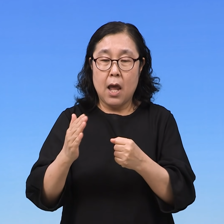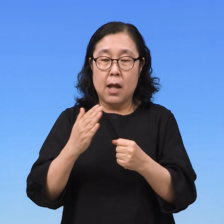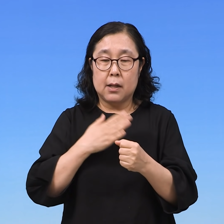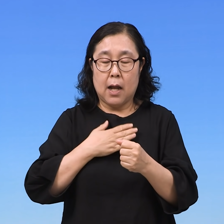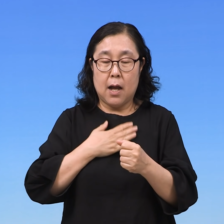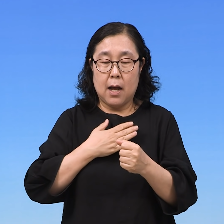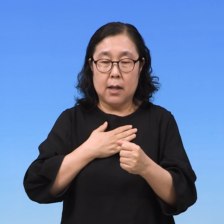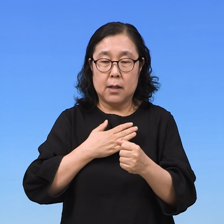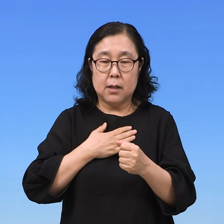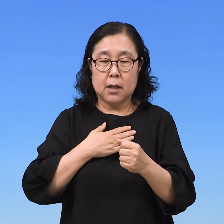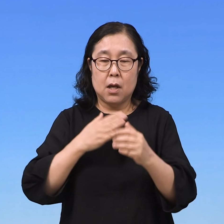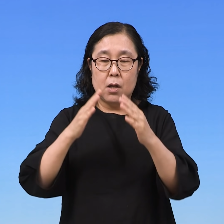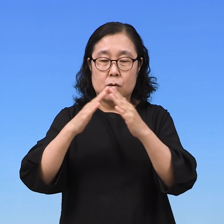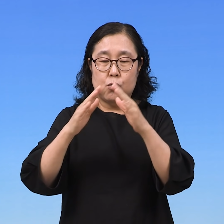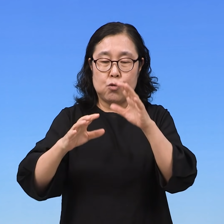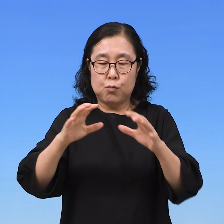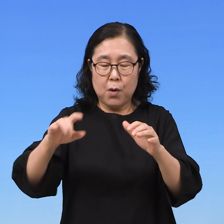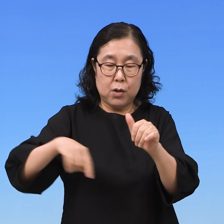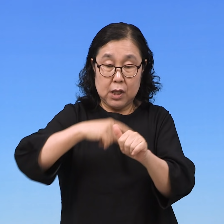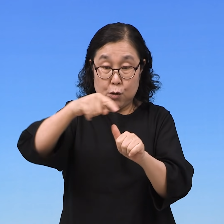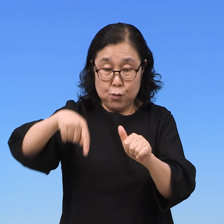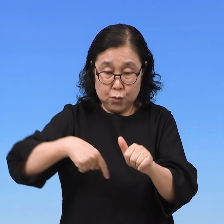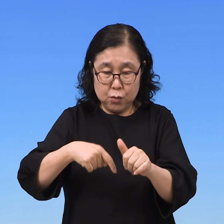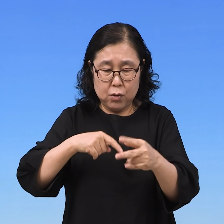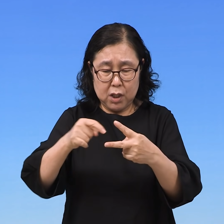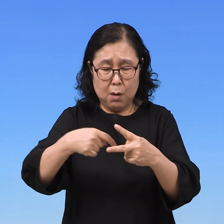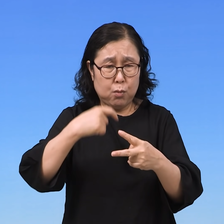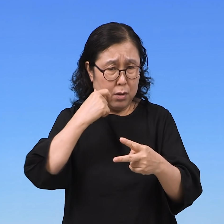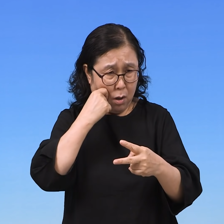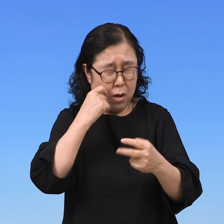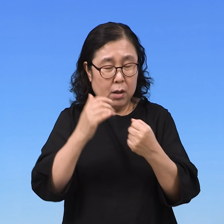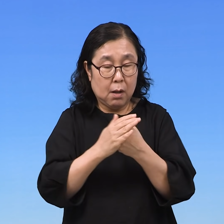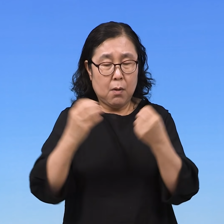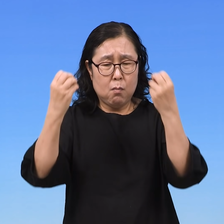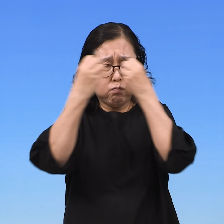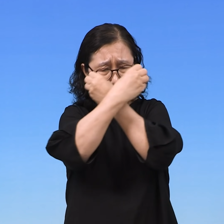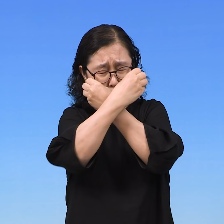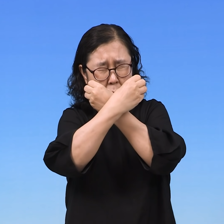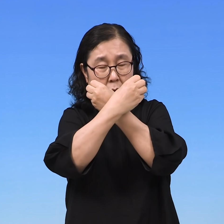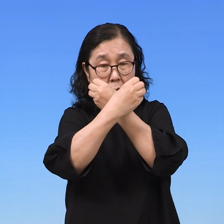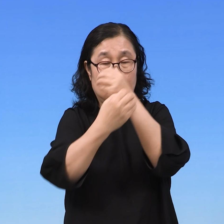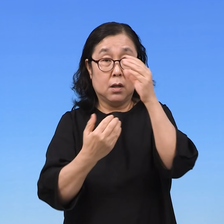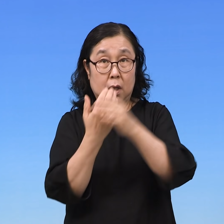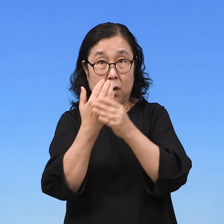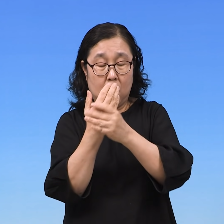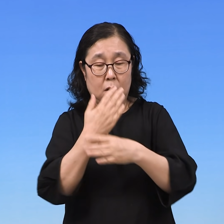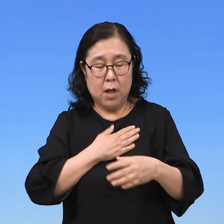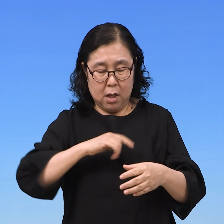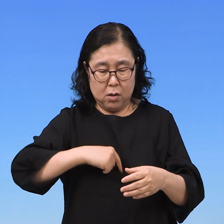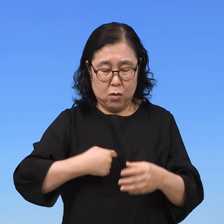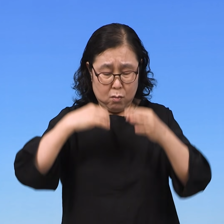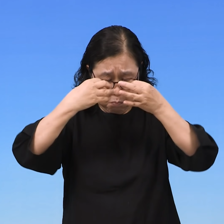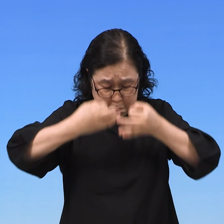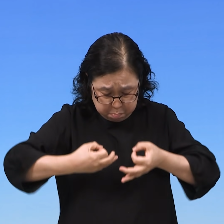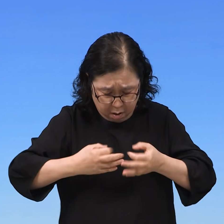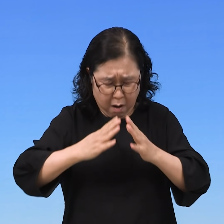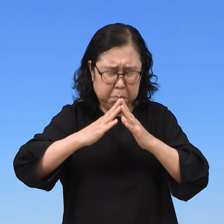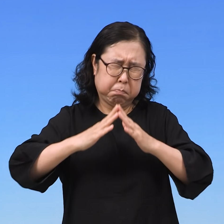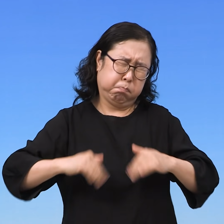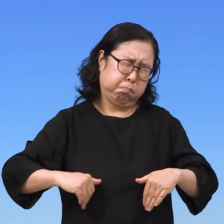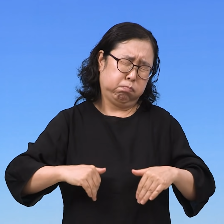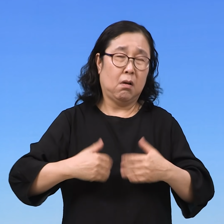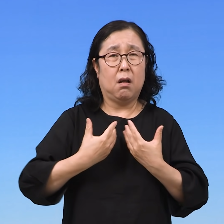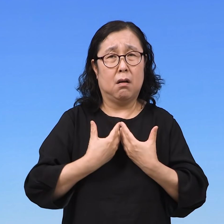이해하지 못하다 보니까 많은 오해가 유발되는 거 아닙니까? 자기 스스로에 대해서는 자꾸 실망이 와요. 아니,